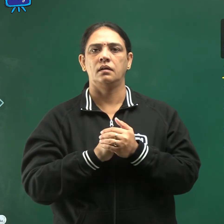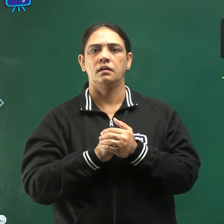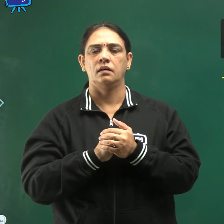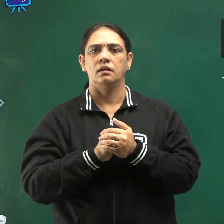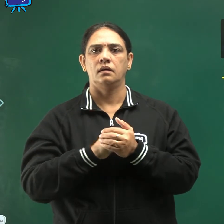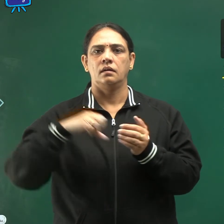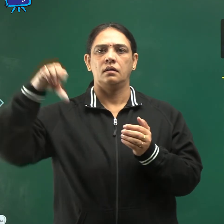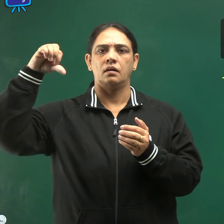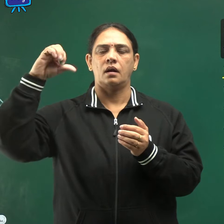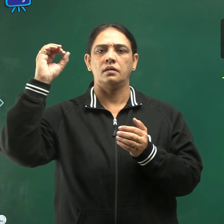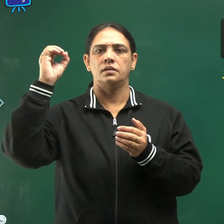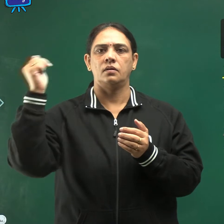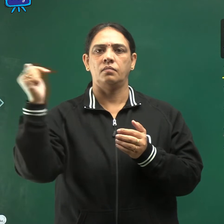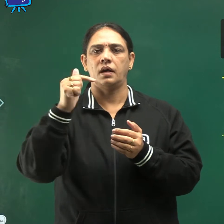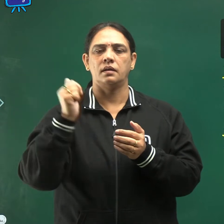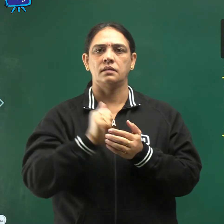90 माइनस